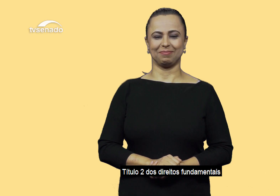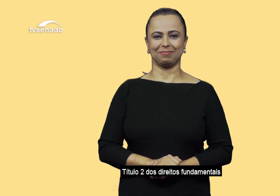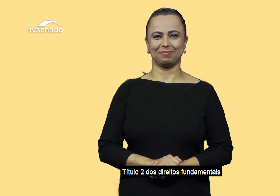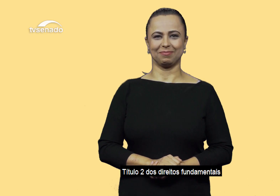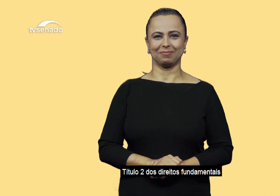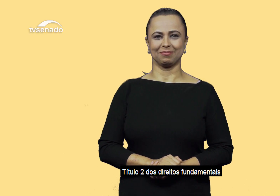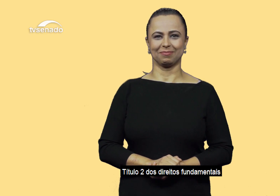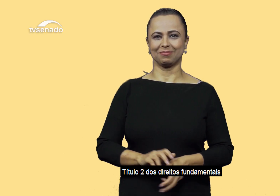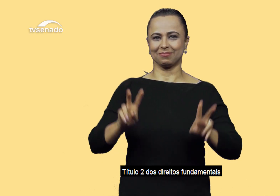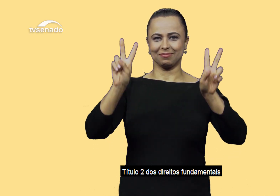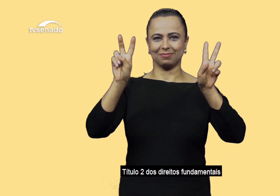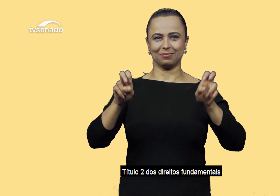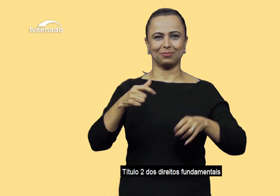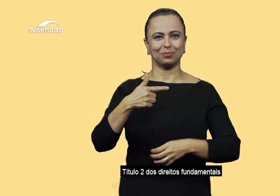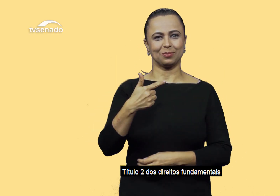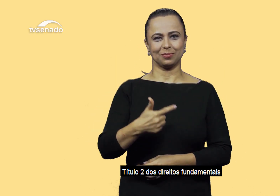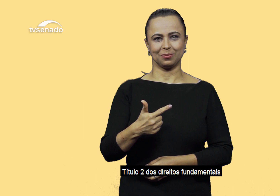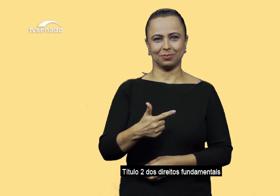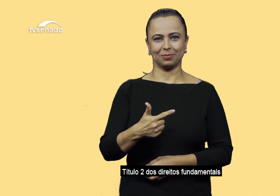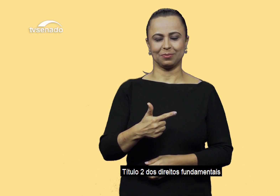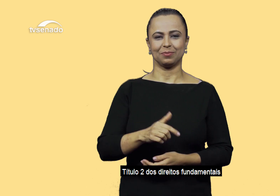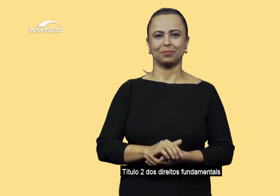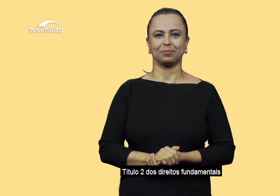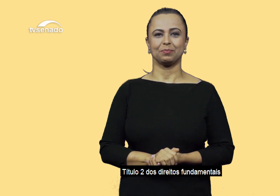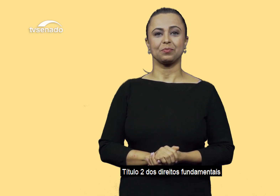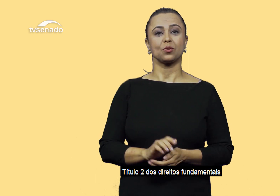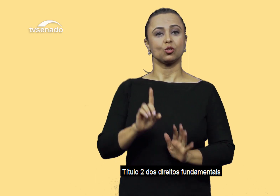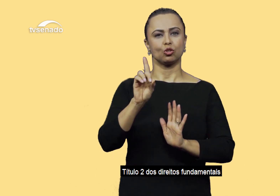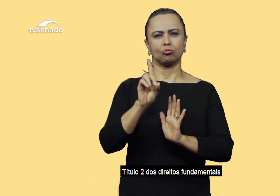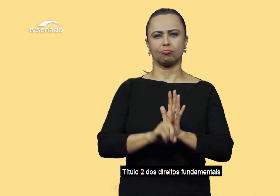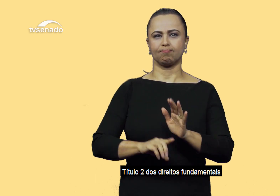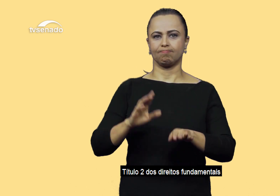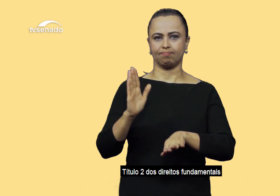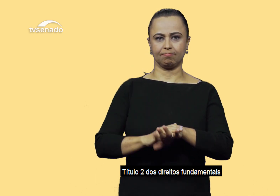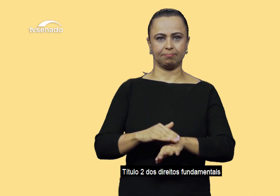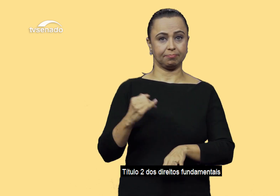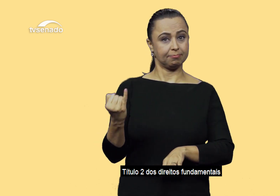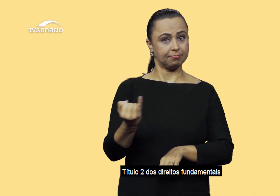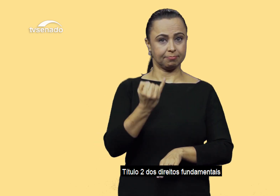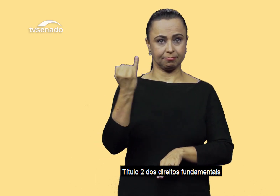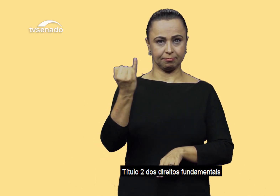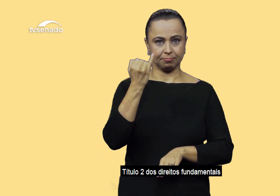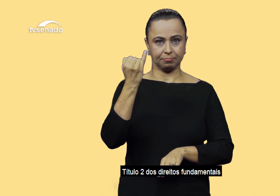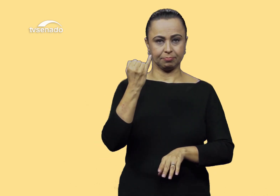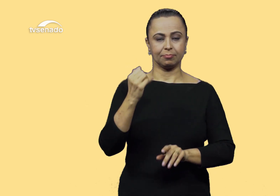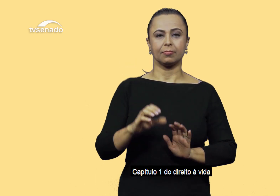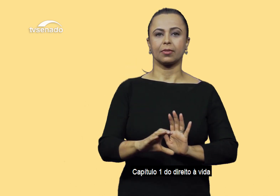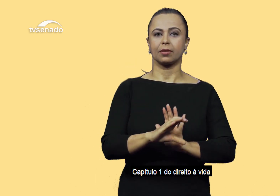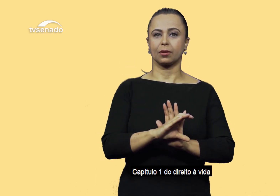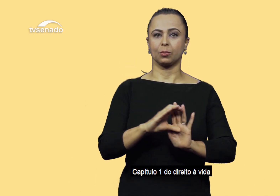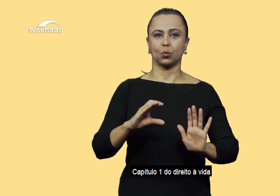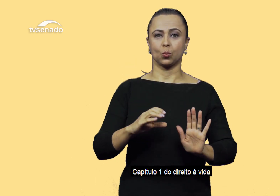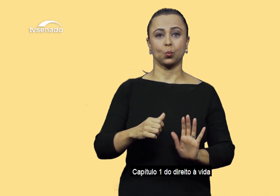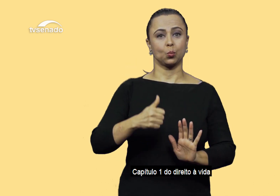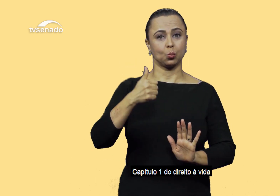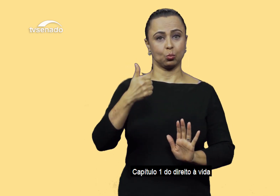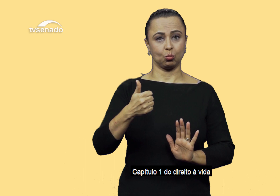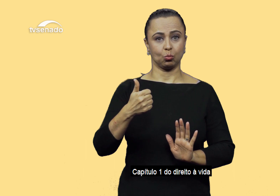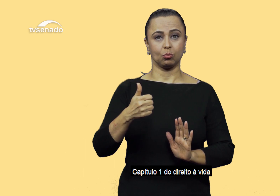TÍTULO 2 DOS DIREITOS FUNDAMENTAIS CAPÍTULO 1